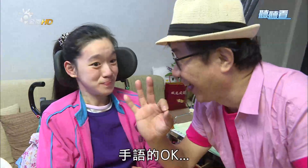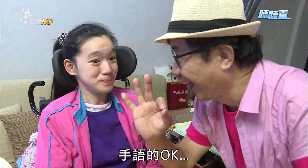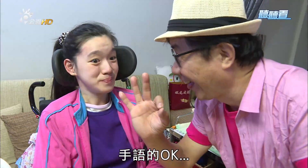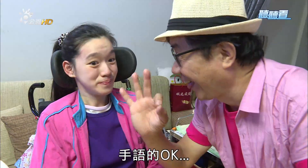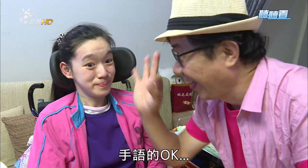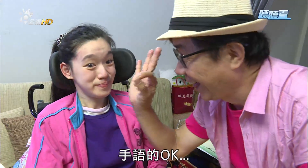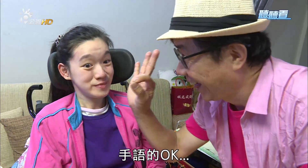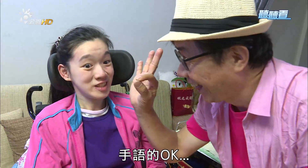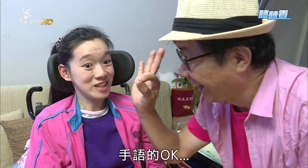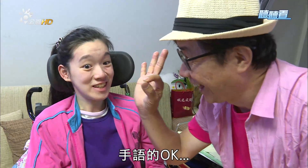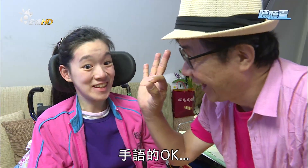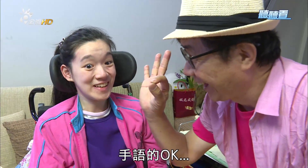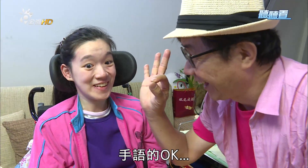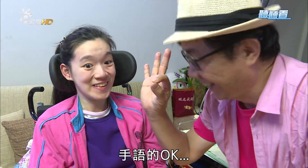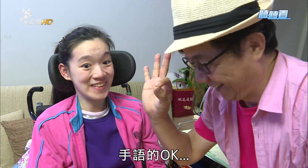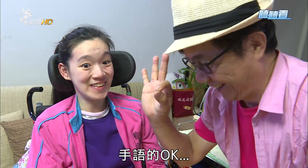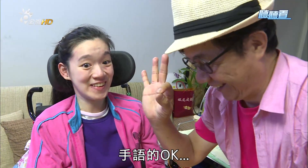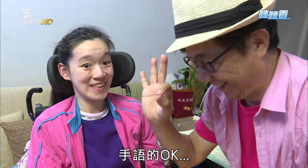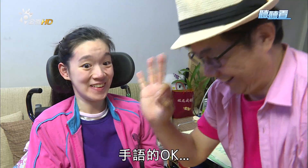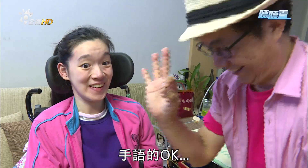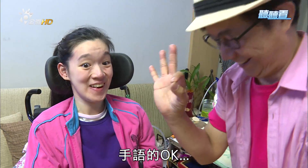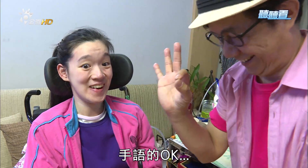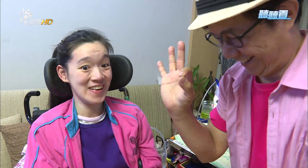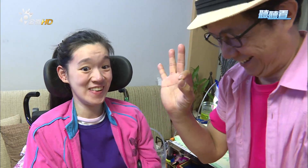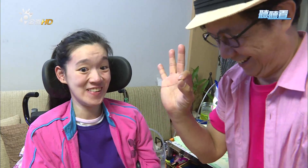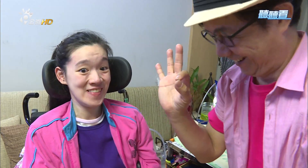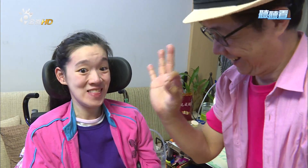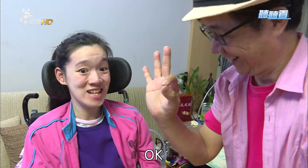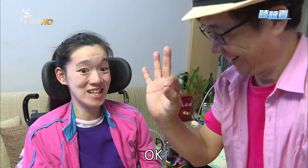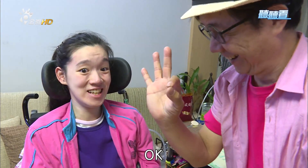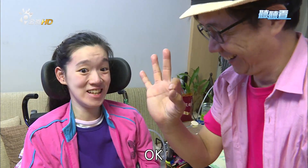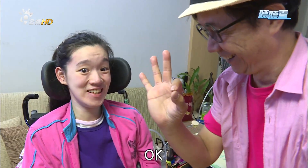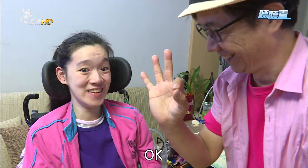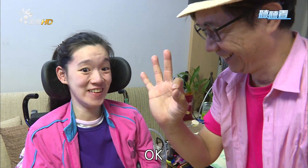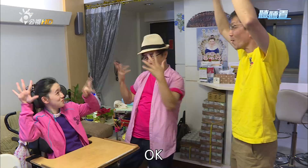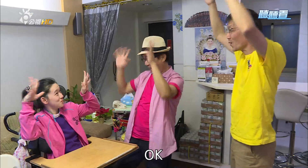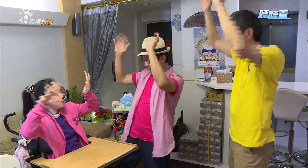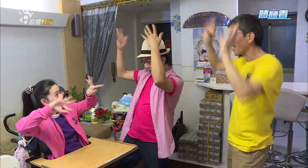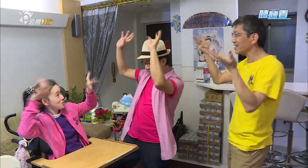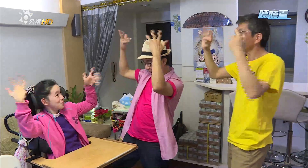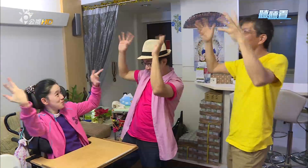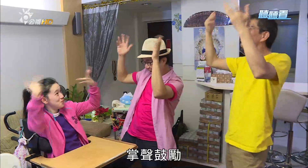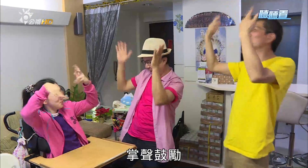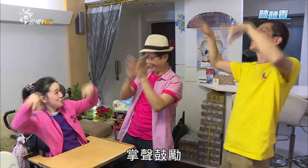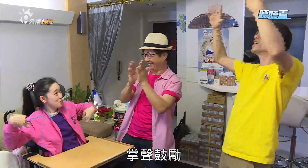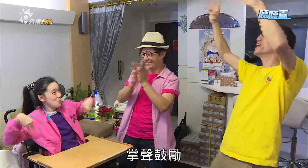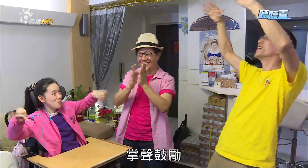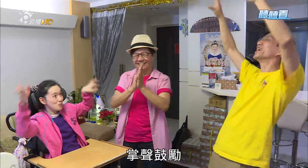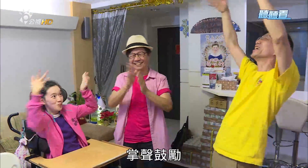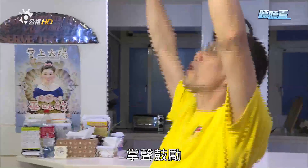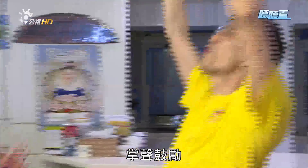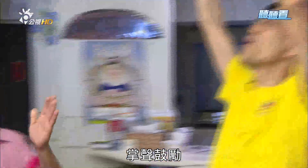语的 OK 耶， OK 耶、嗯、啊OK 耶、 嗯